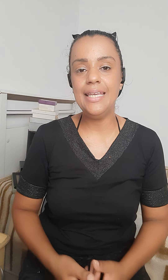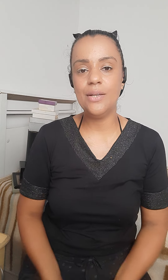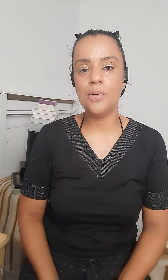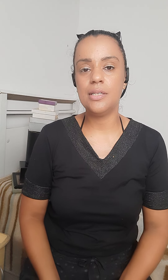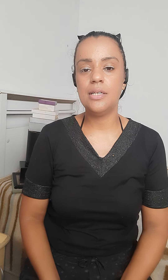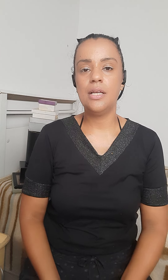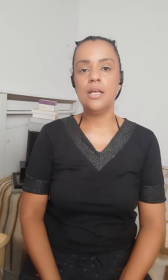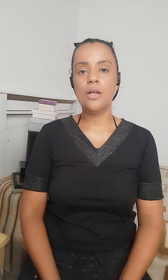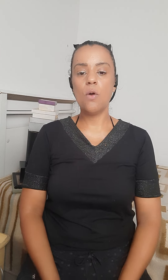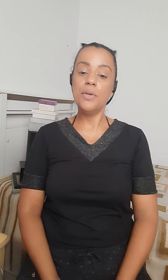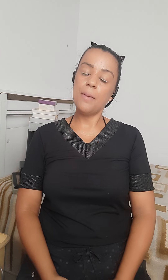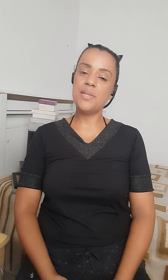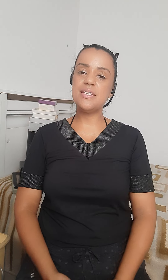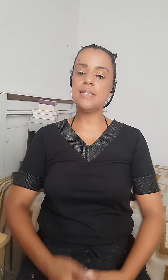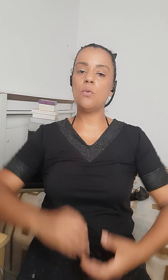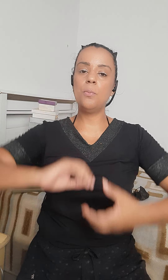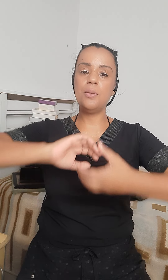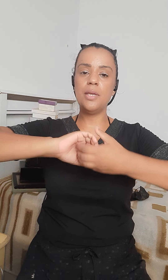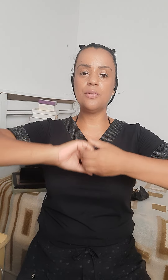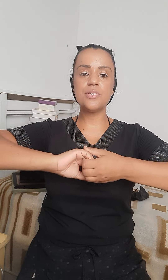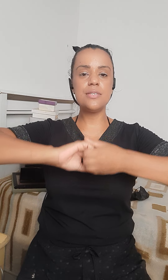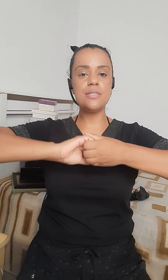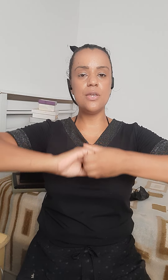língua. Como que representa cumprimentos? Assim, ó.